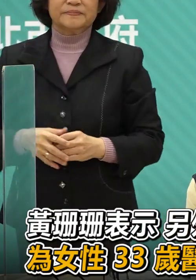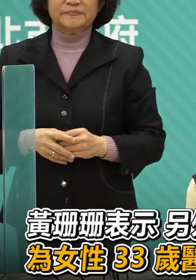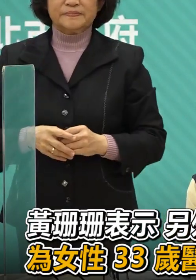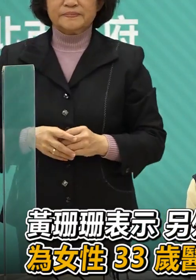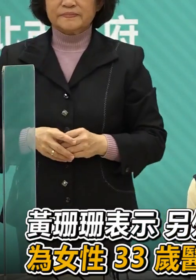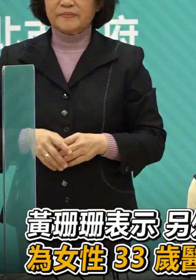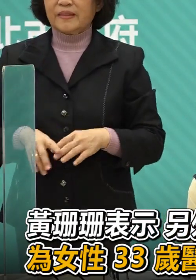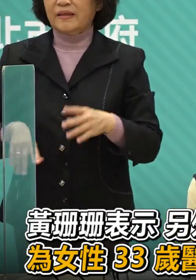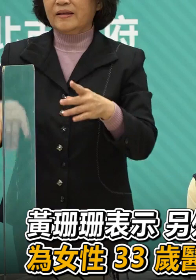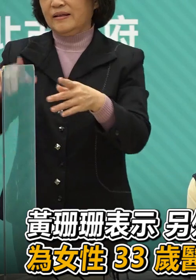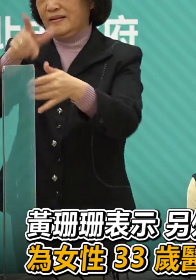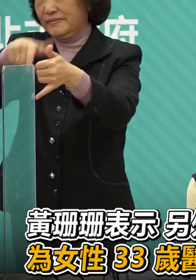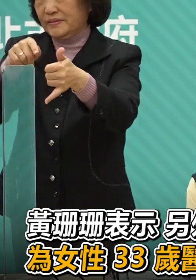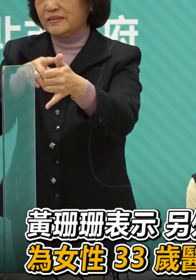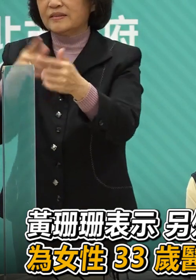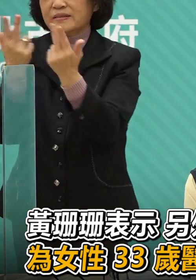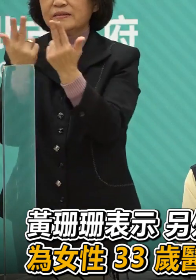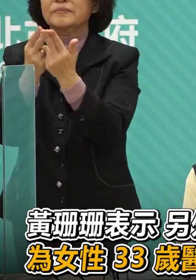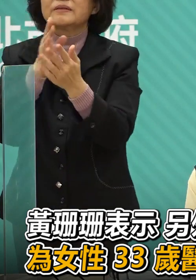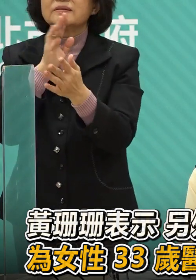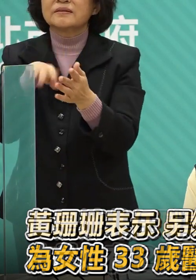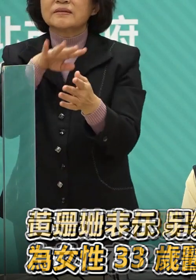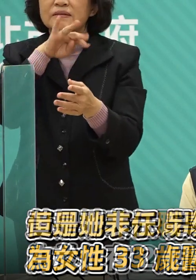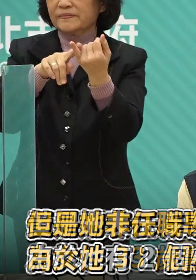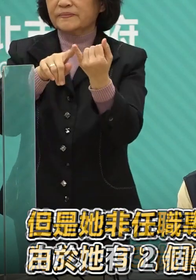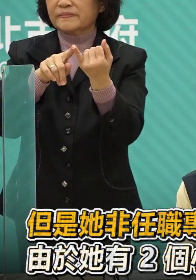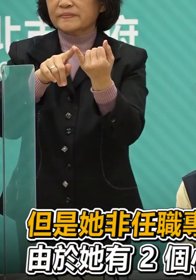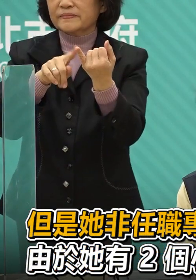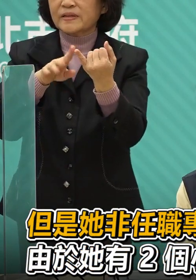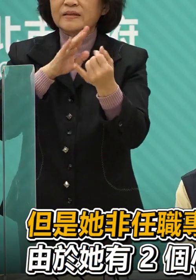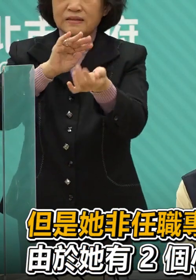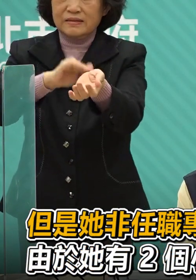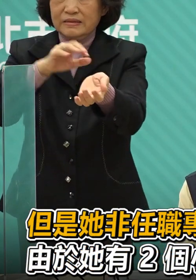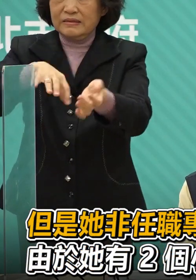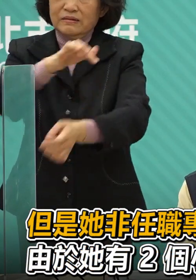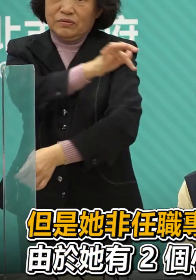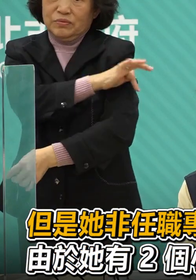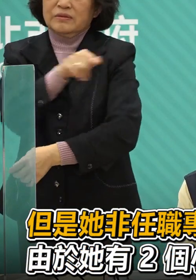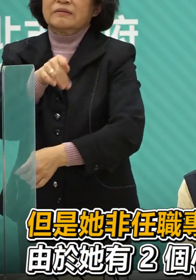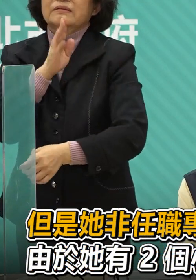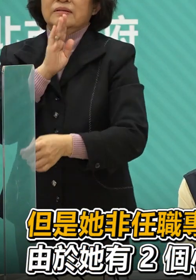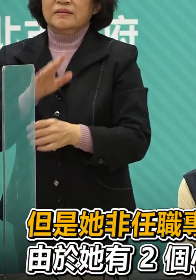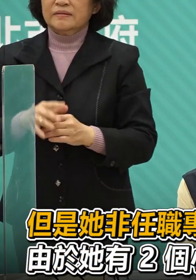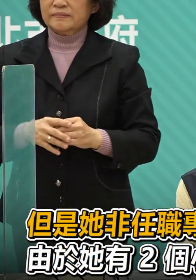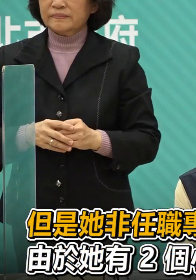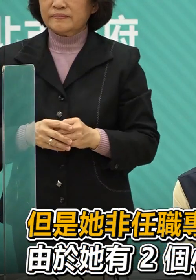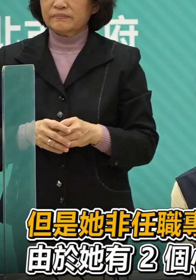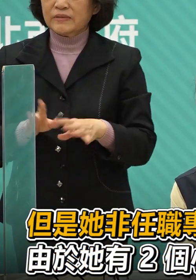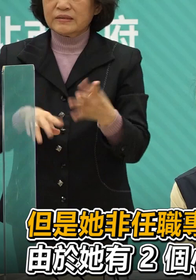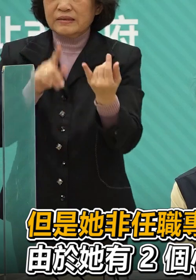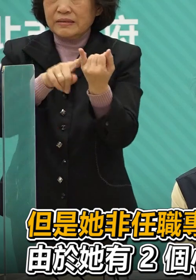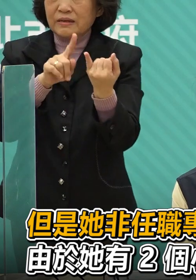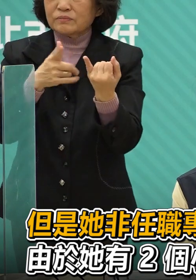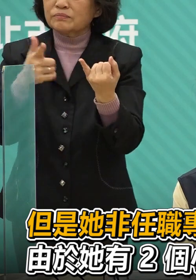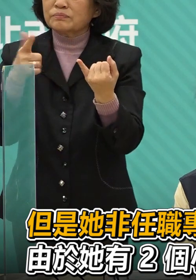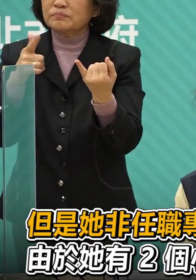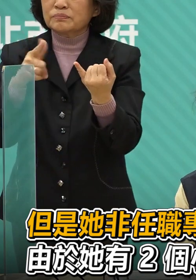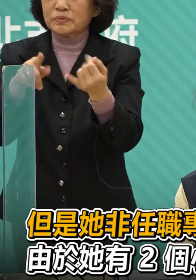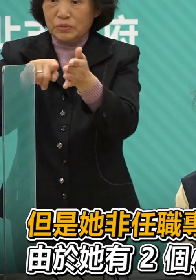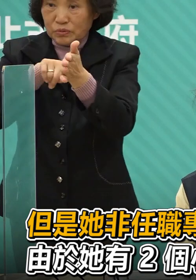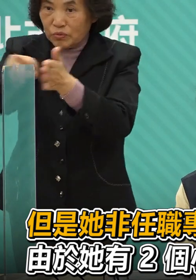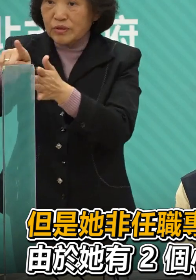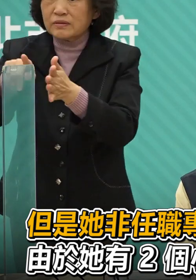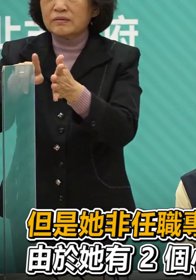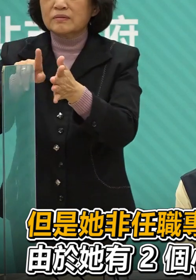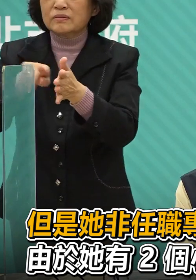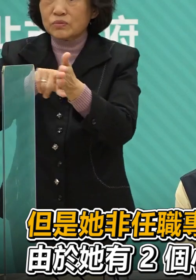为她是新北市的个案，她是女性，33岁，医院的护理师，那但是她不是任职在专责病